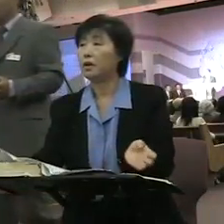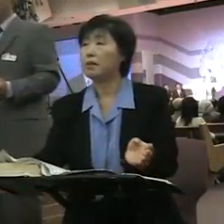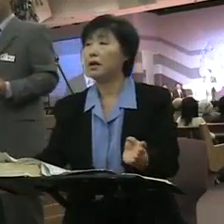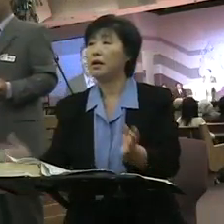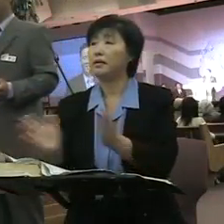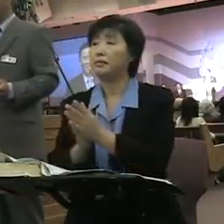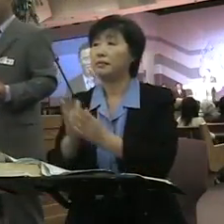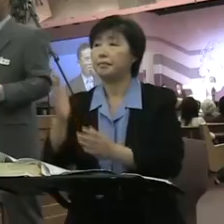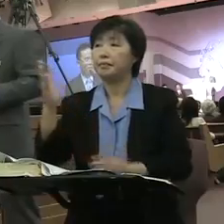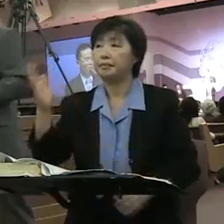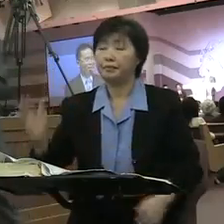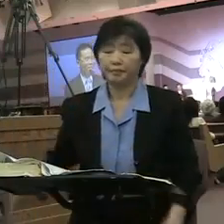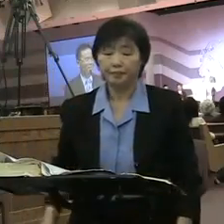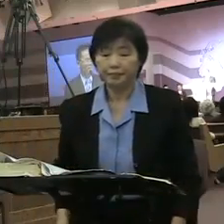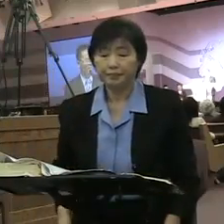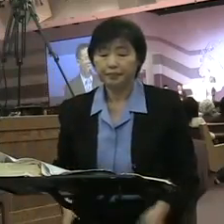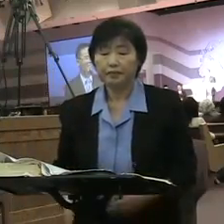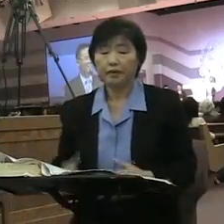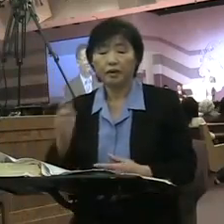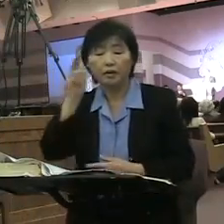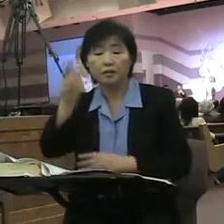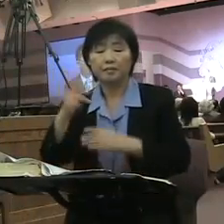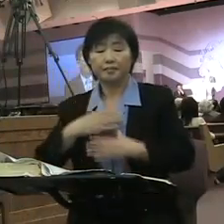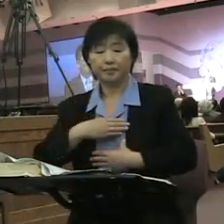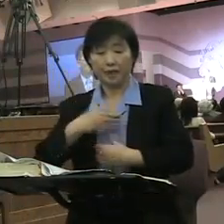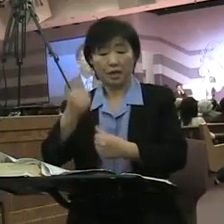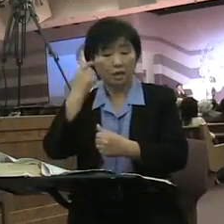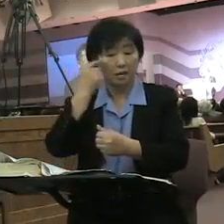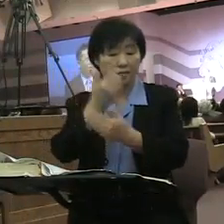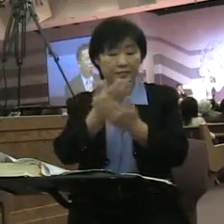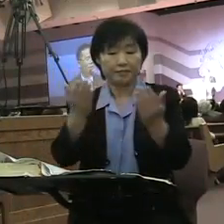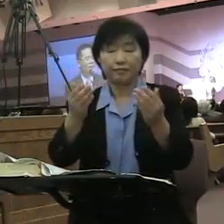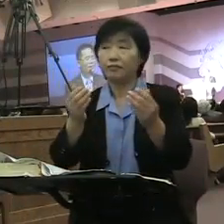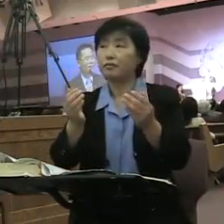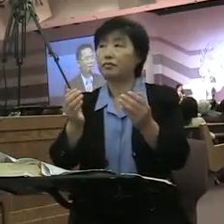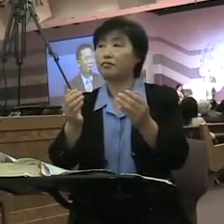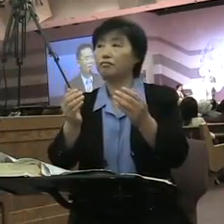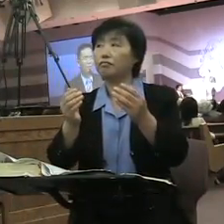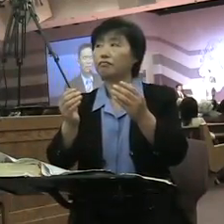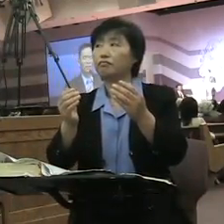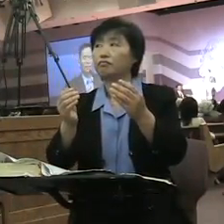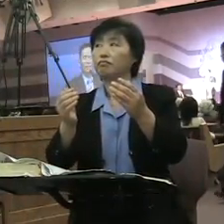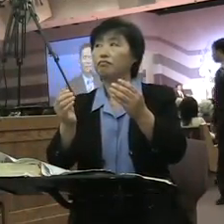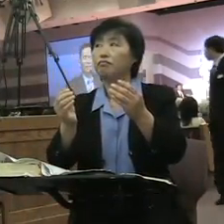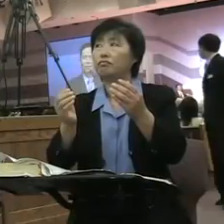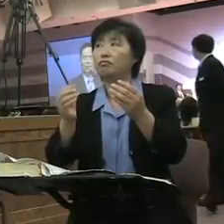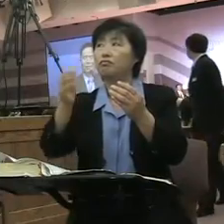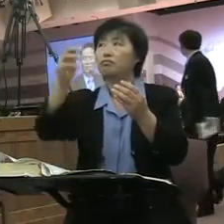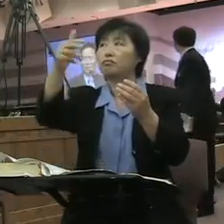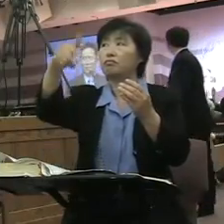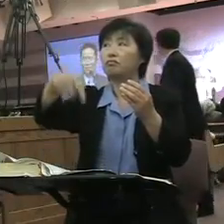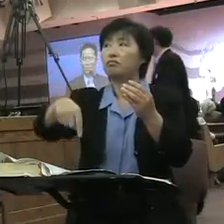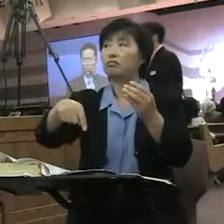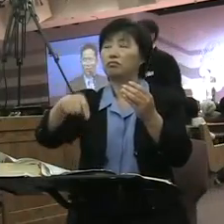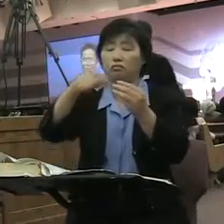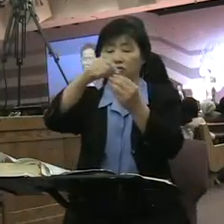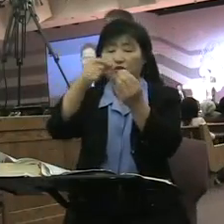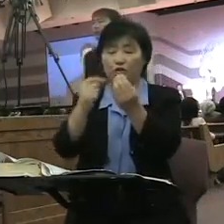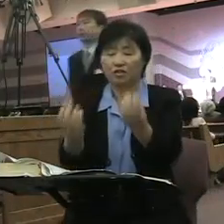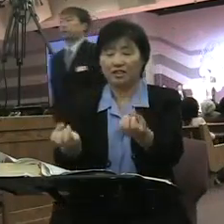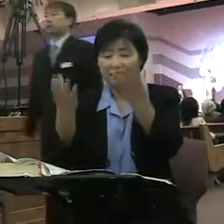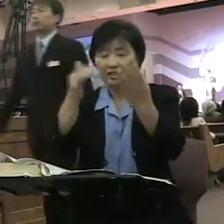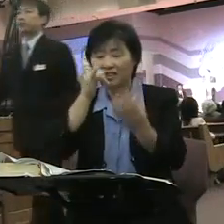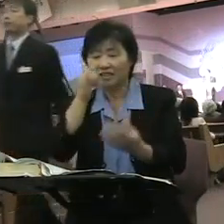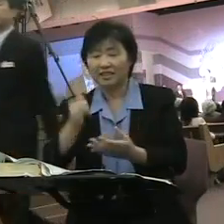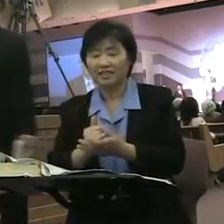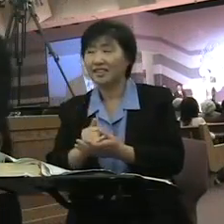할렐루야. 한 주간도 평안하셨죠? 추석이 있었는데요. 바쁜 이민 생활 가운데서